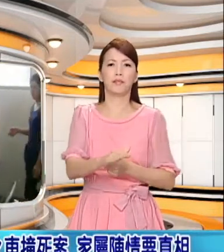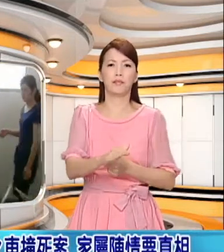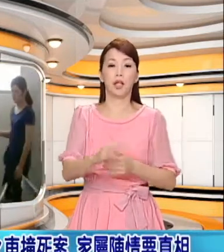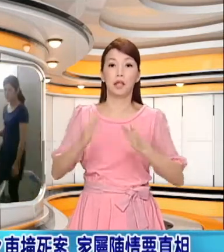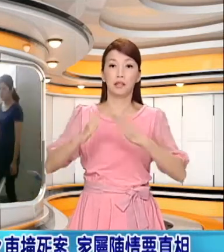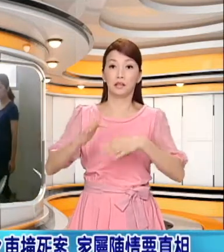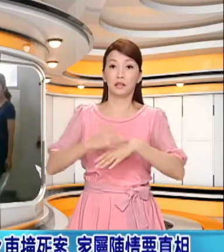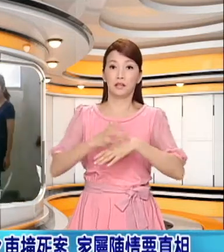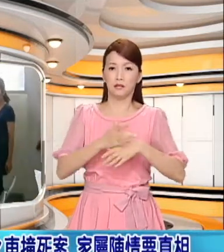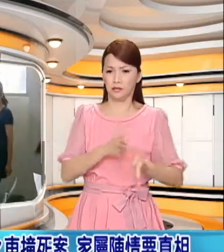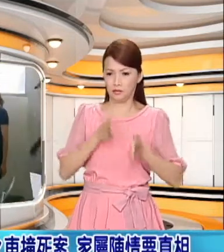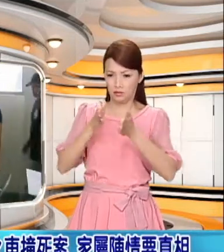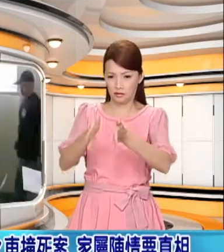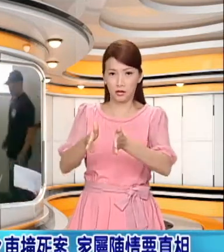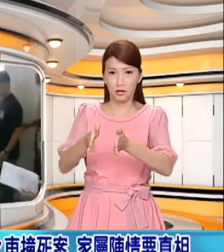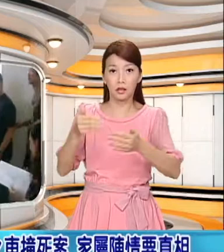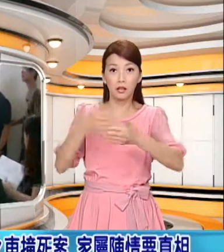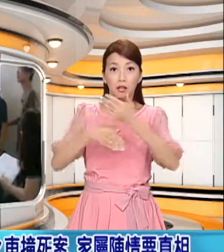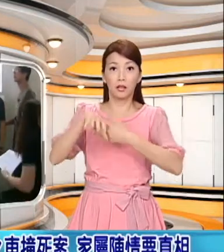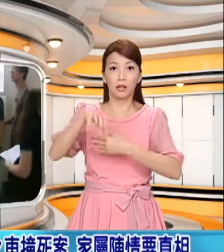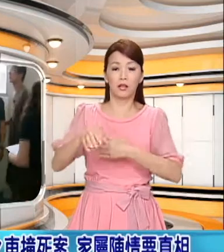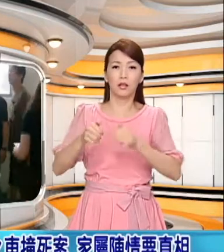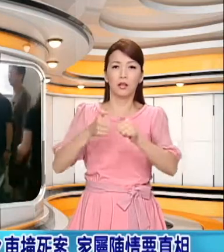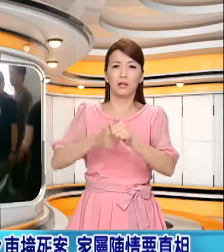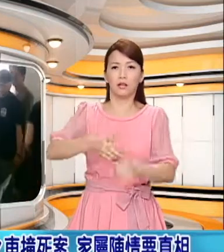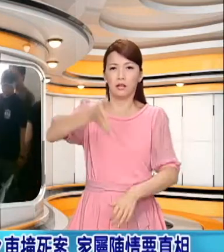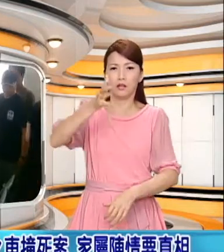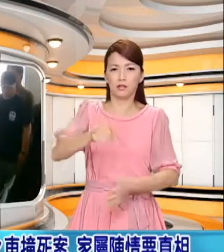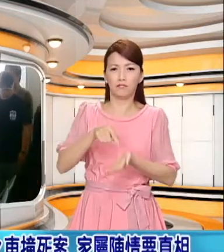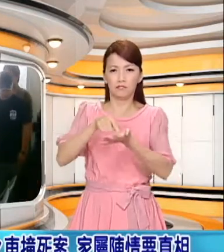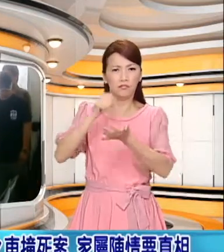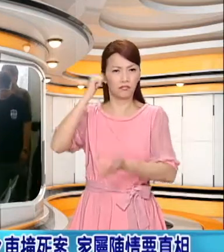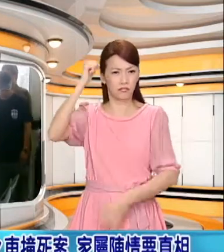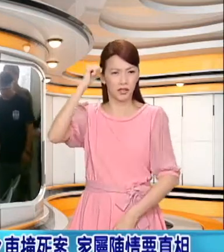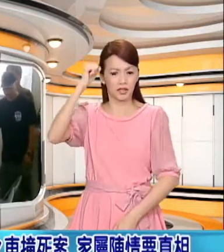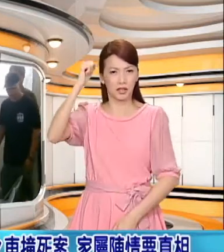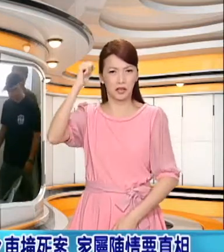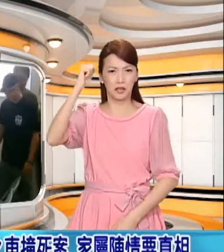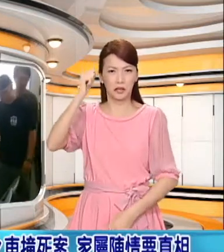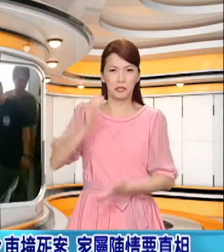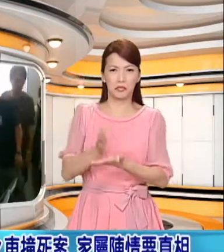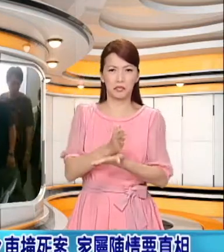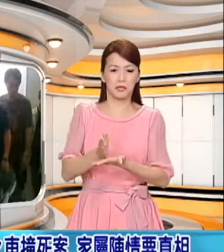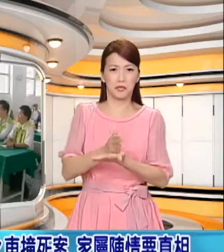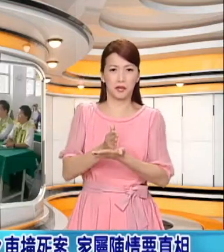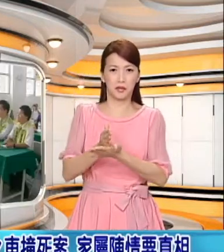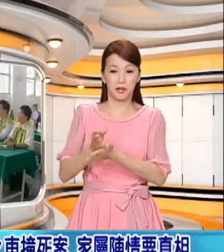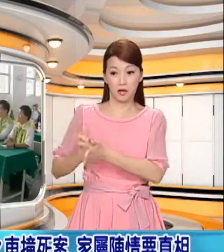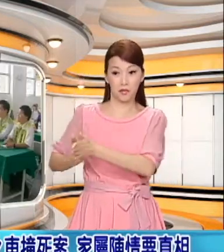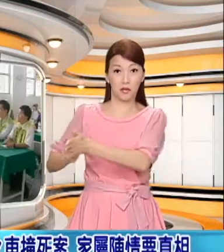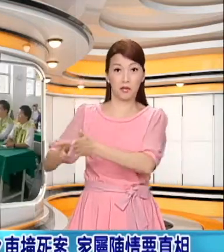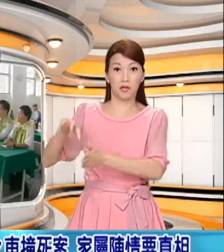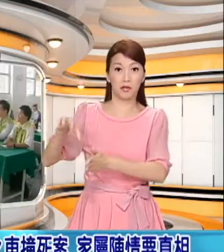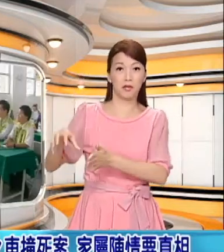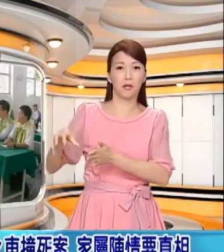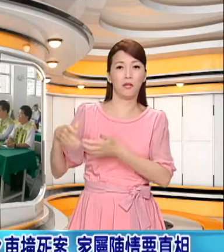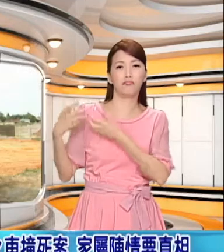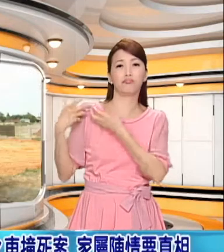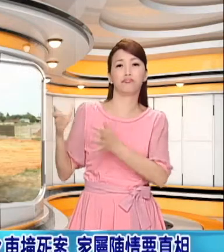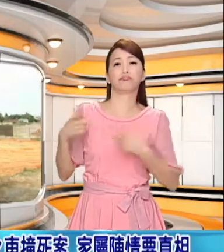家属向交通部次长陈情，抨击台铁把事故责任都推给了自强号驾